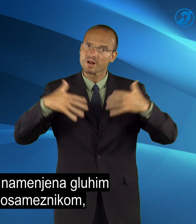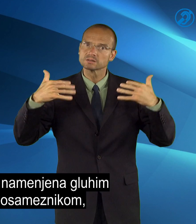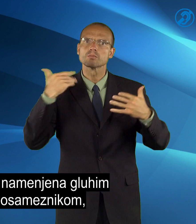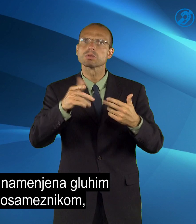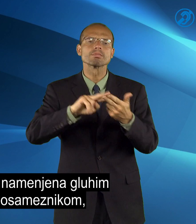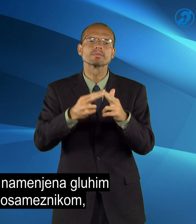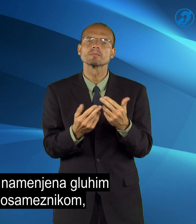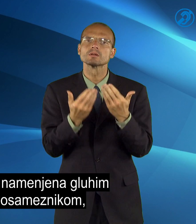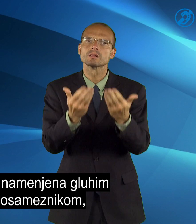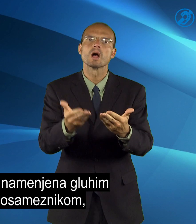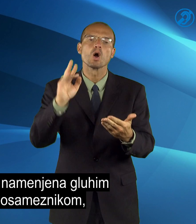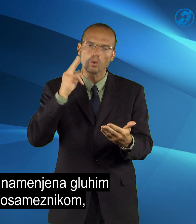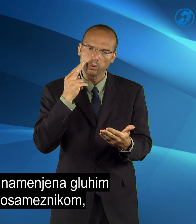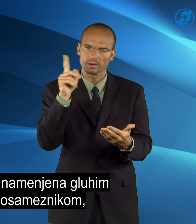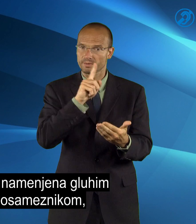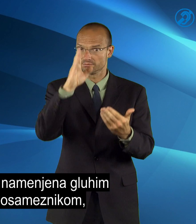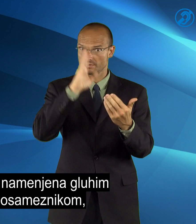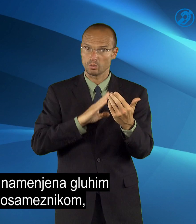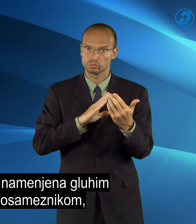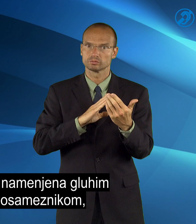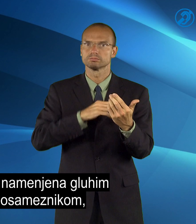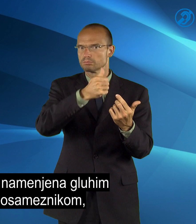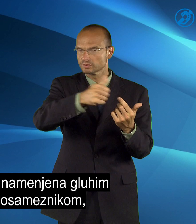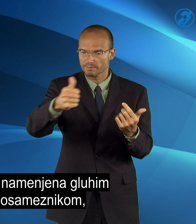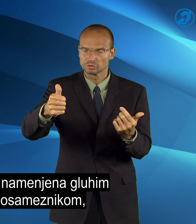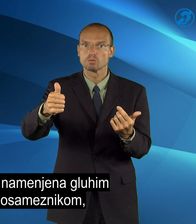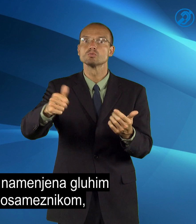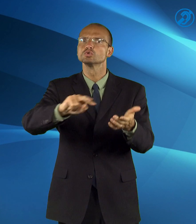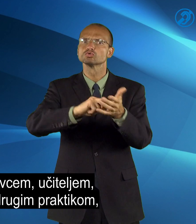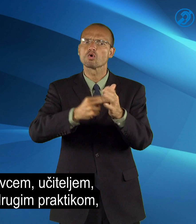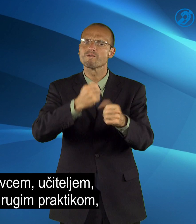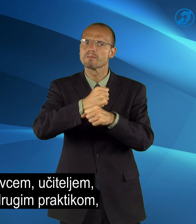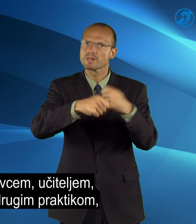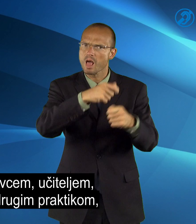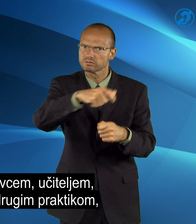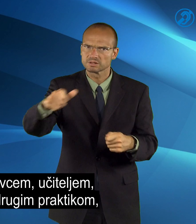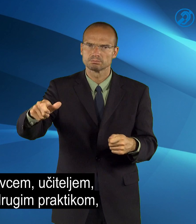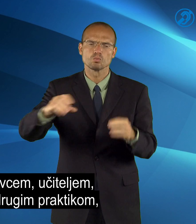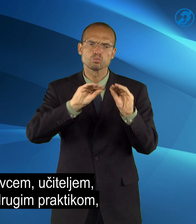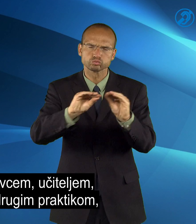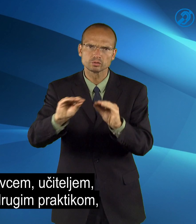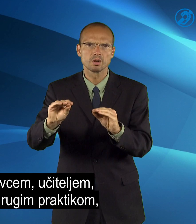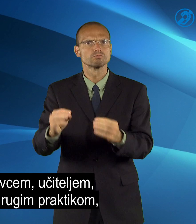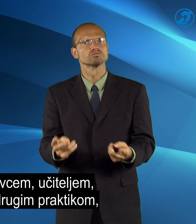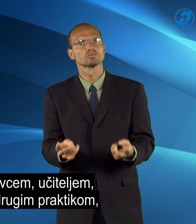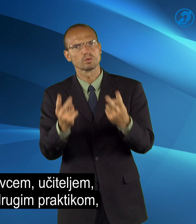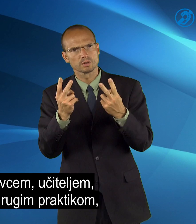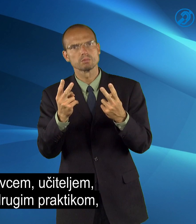Konferenca je bila namenjena gluhim in naglušnim posameznikom, strokovnim delavcem, učiteljem, vzgojiteljem ter drugim